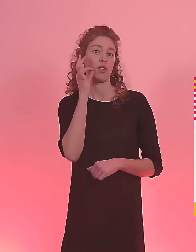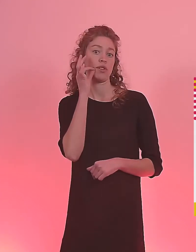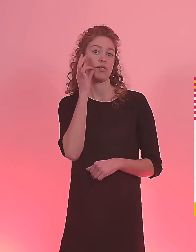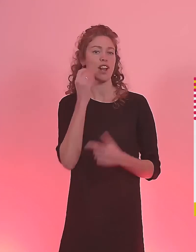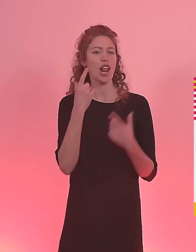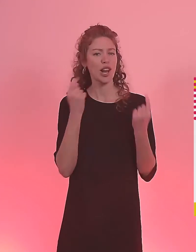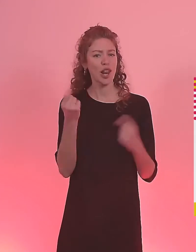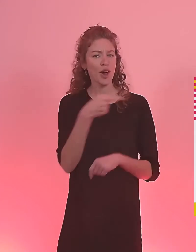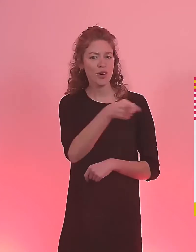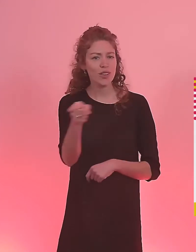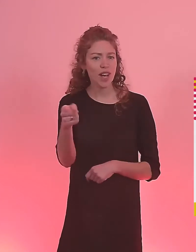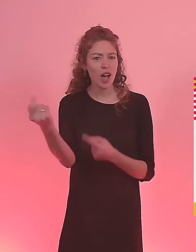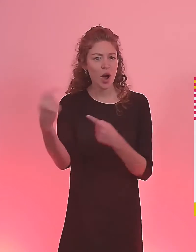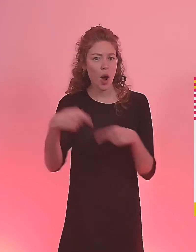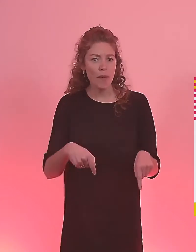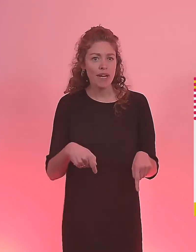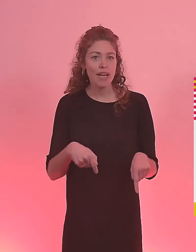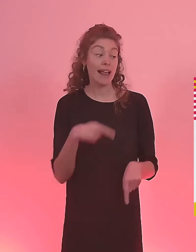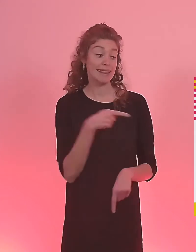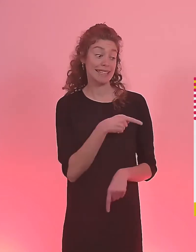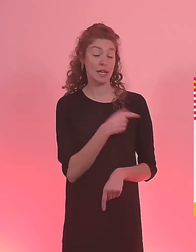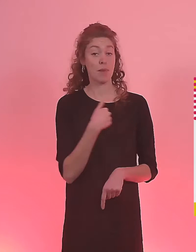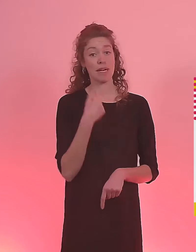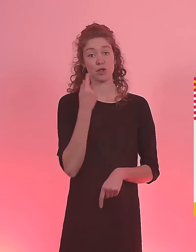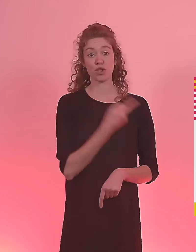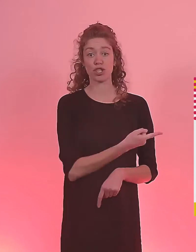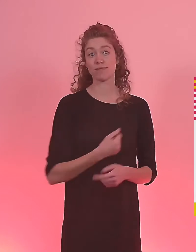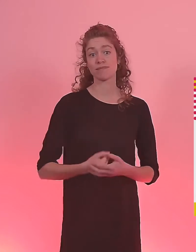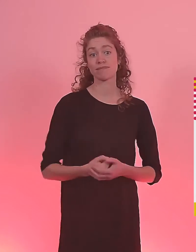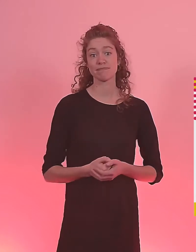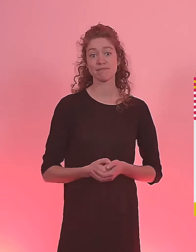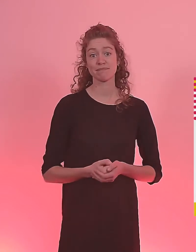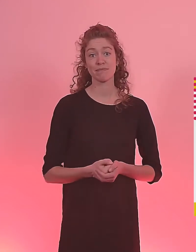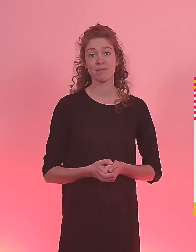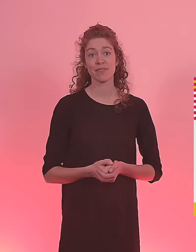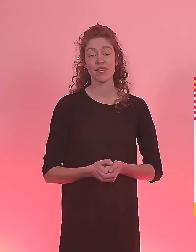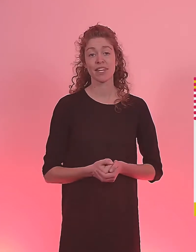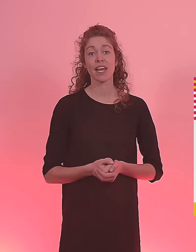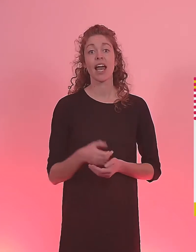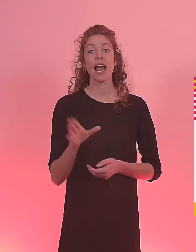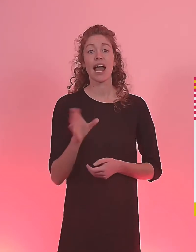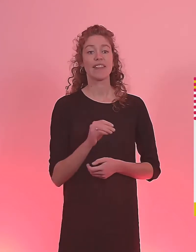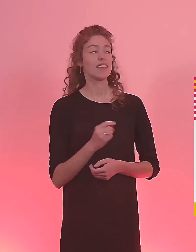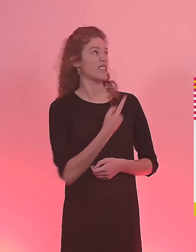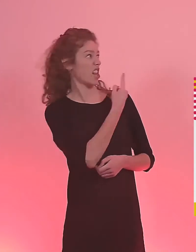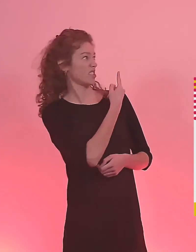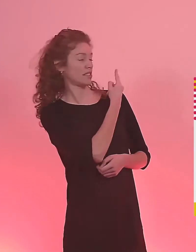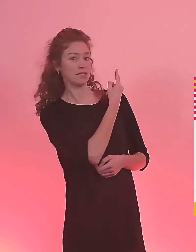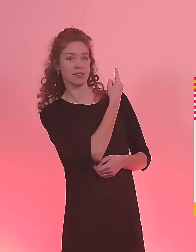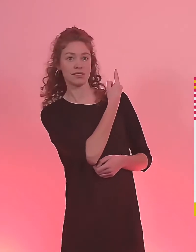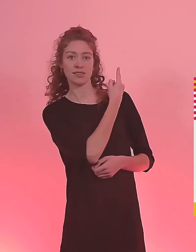jullie zijn gekomen. En dit is mijn zusje. En dat is de die...